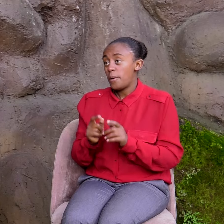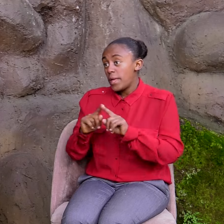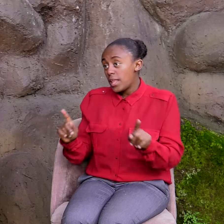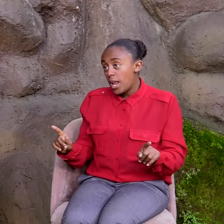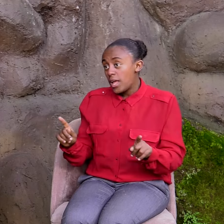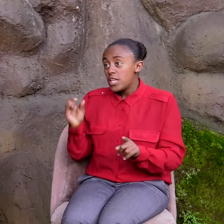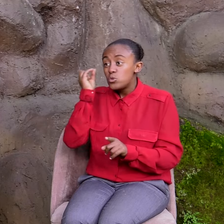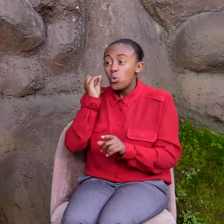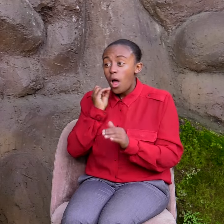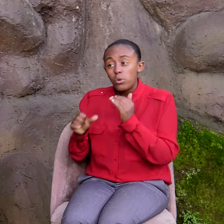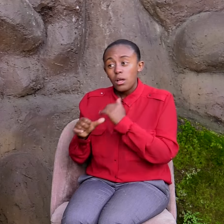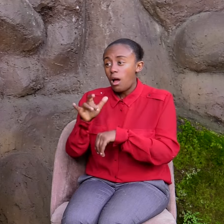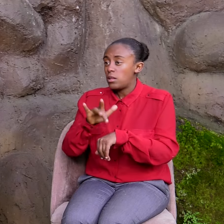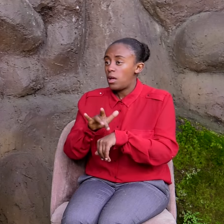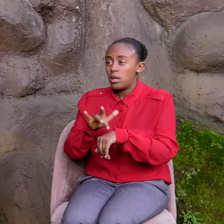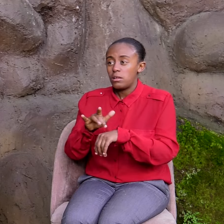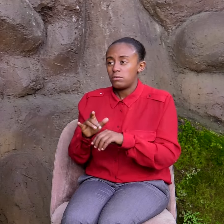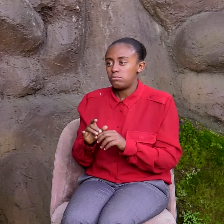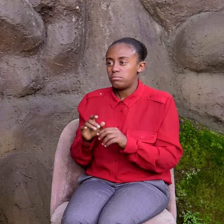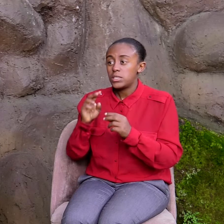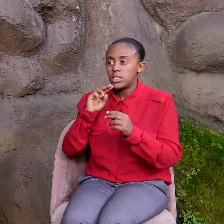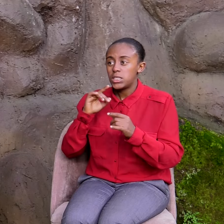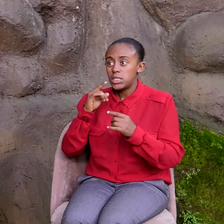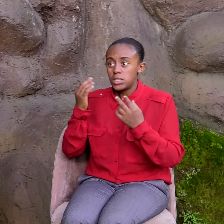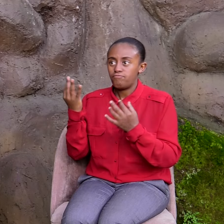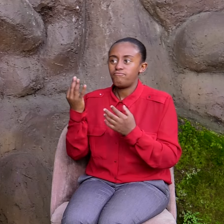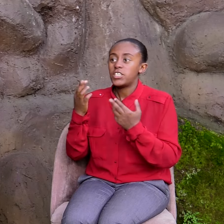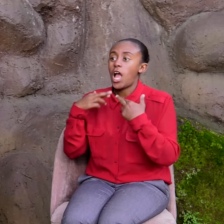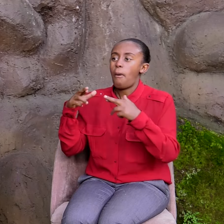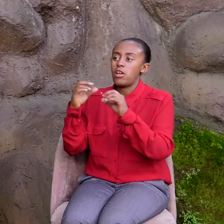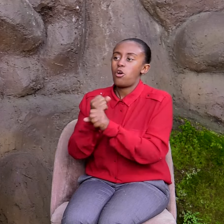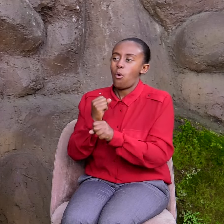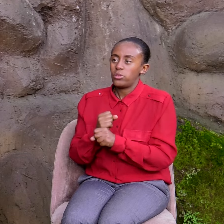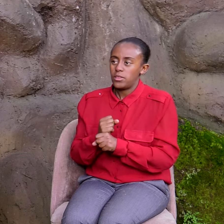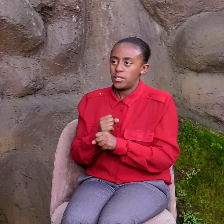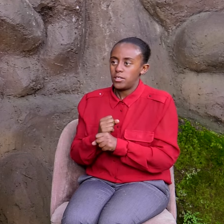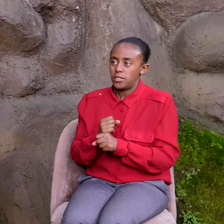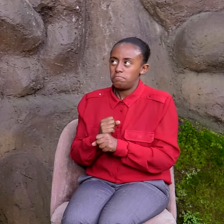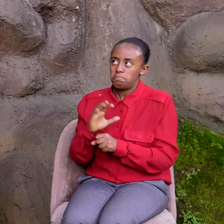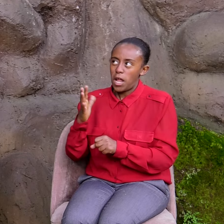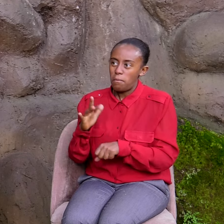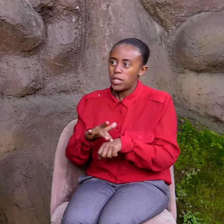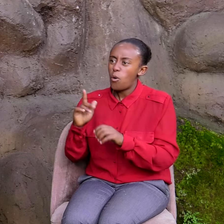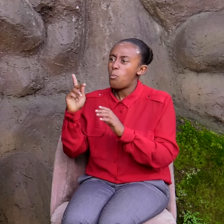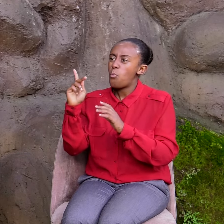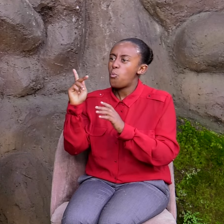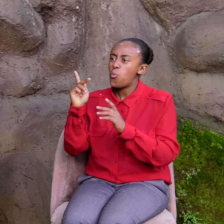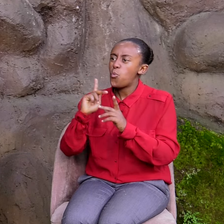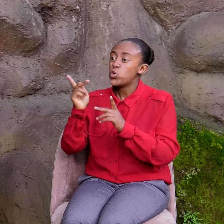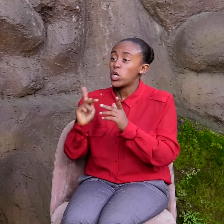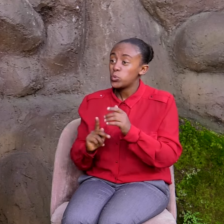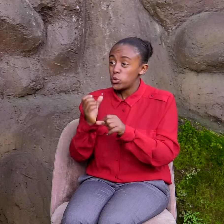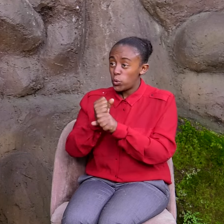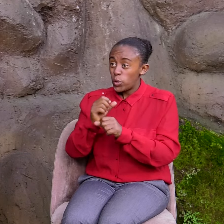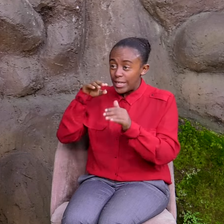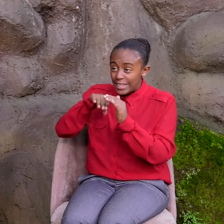በተለይ የጾታዊ ጥቃቶች ላይ ነበር ዘገባ የሰራሁት። በዚሁ አጋጣሚ ምናልባት ፕሮጀክቱን ይዞት የነበረው ኢንተርኒውስ